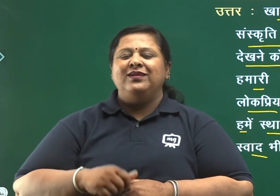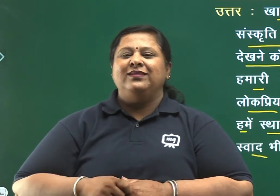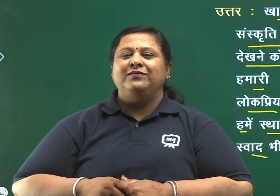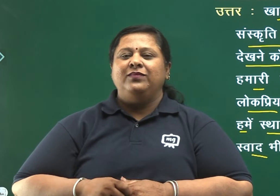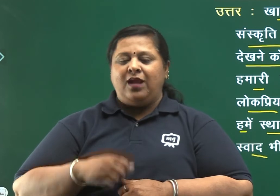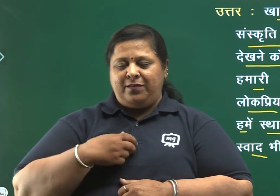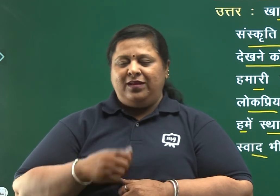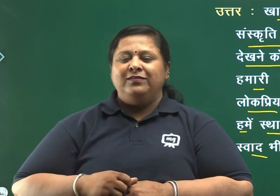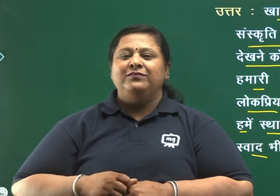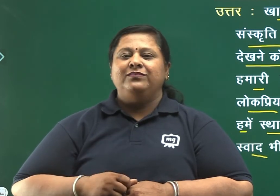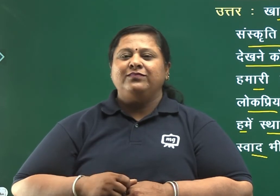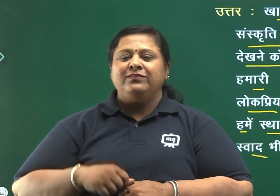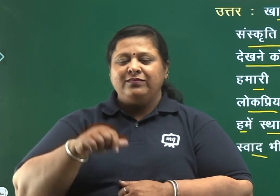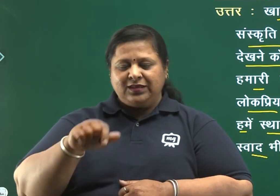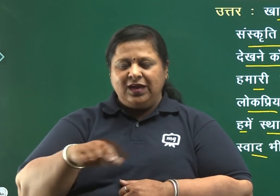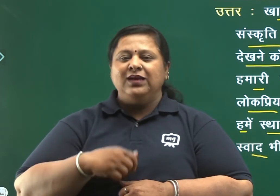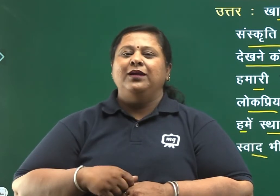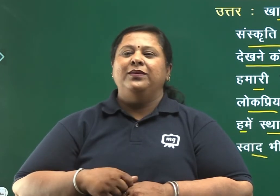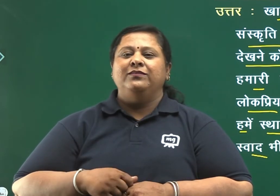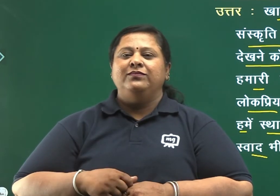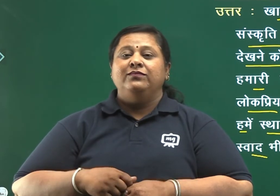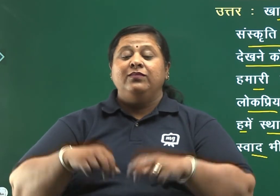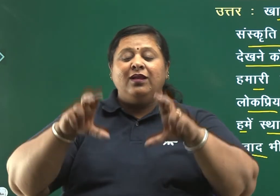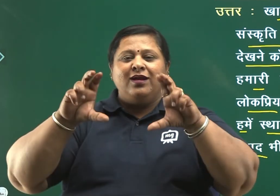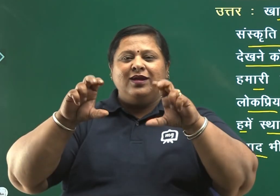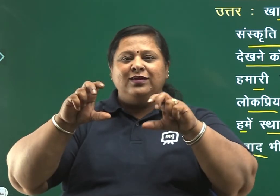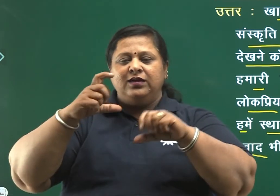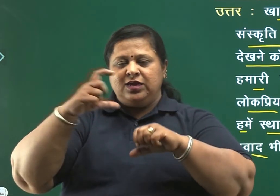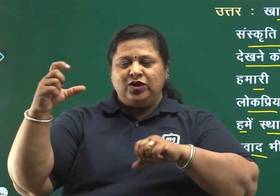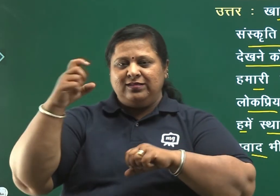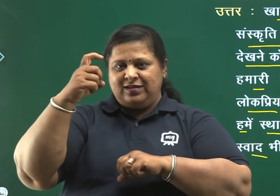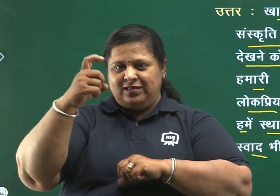से हमने आज यहाँ पर कक्षा 7